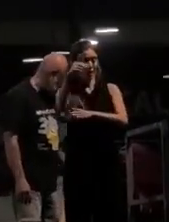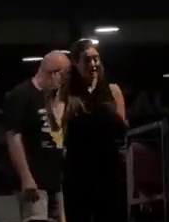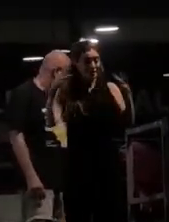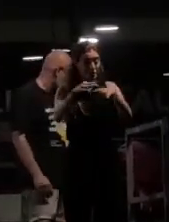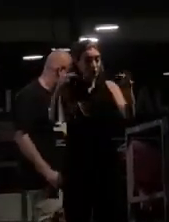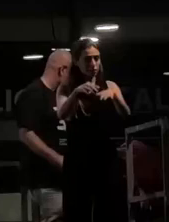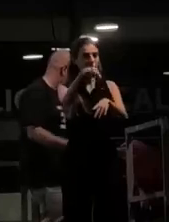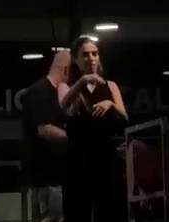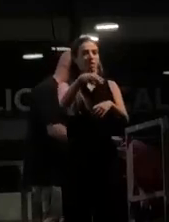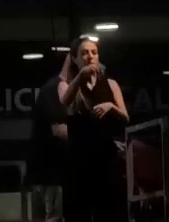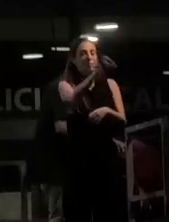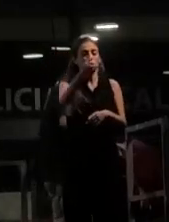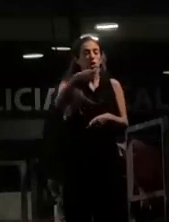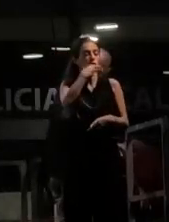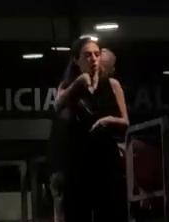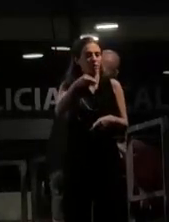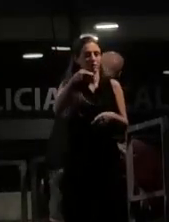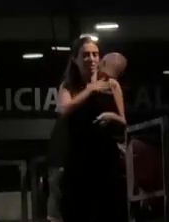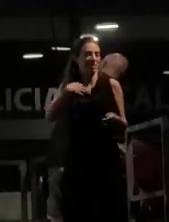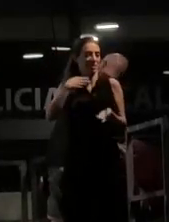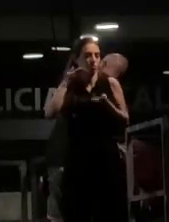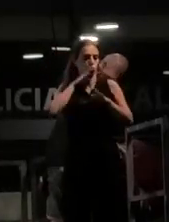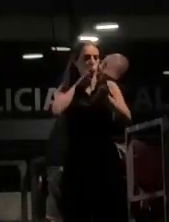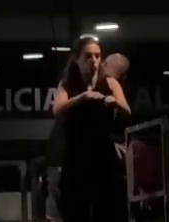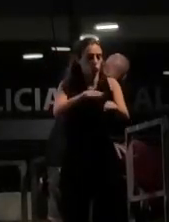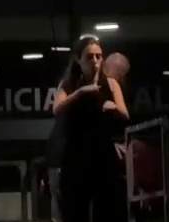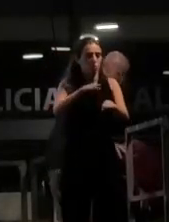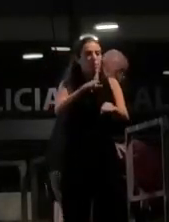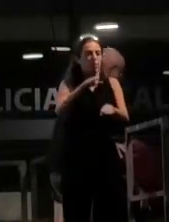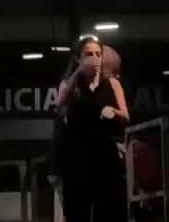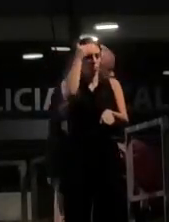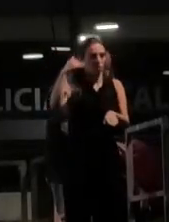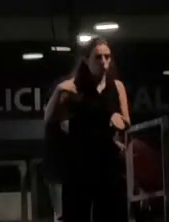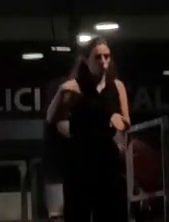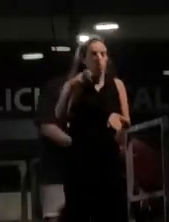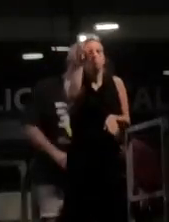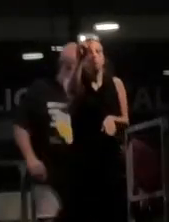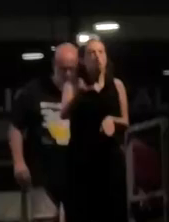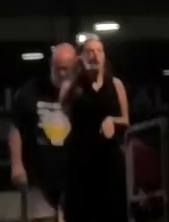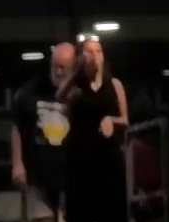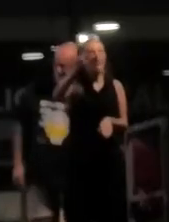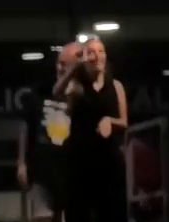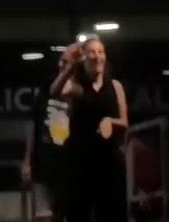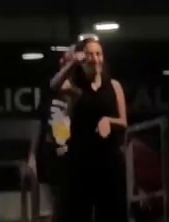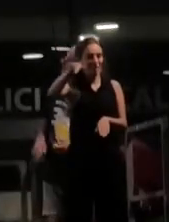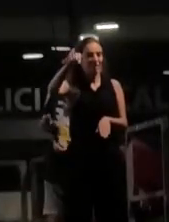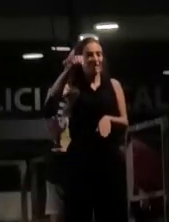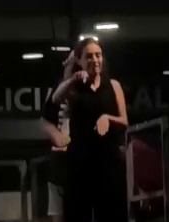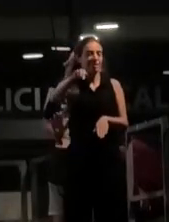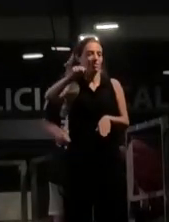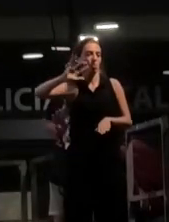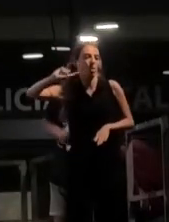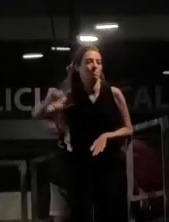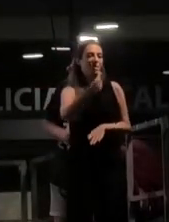de fer coses pel poble, com el recordat company Lleonard Bernet, el Leo, un dels principals